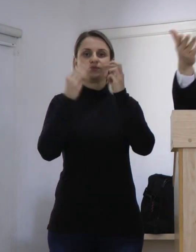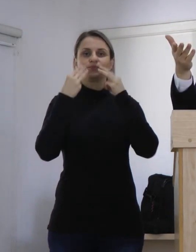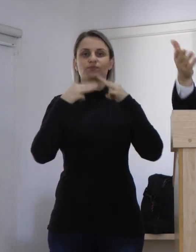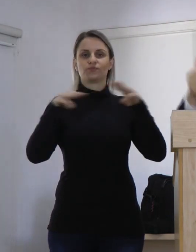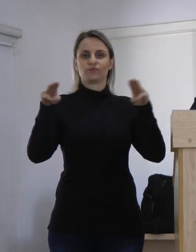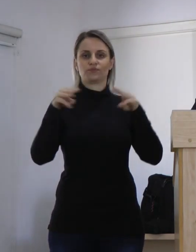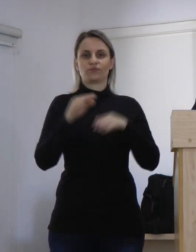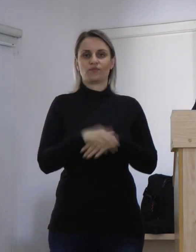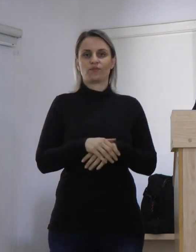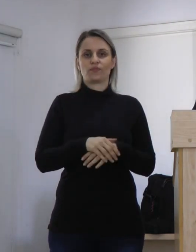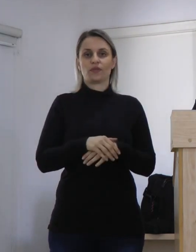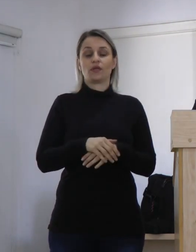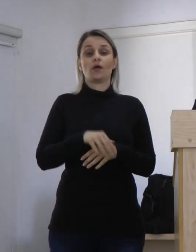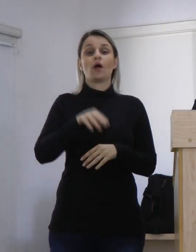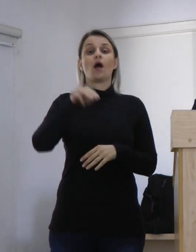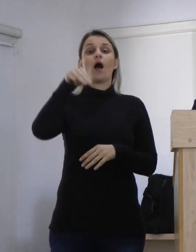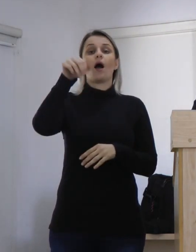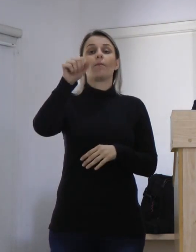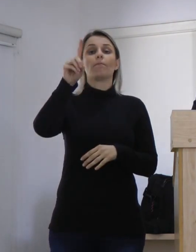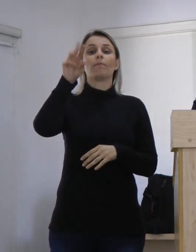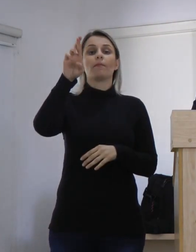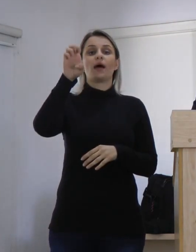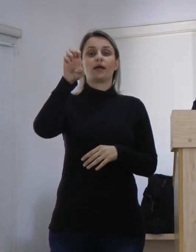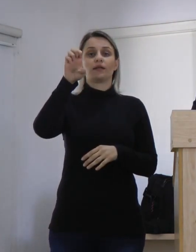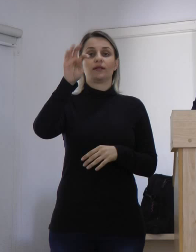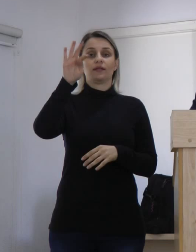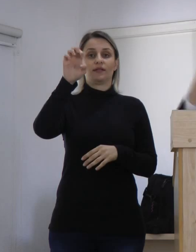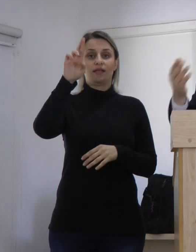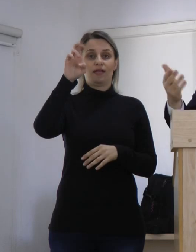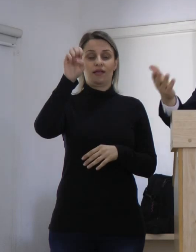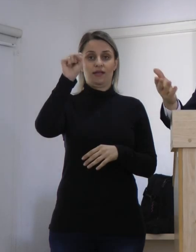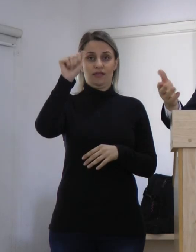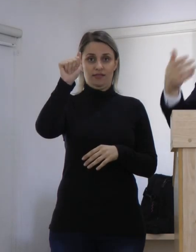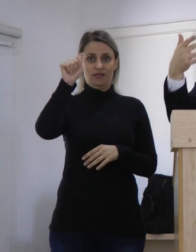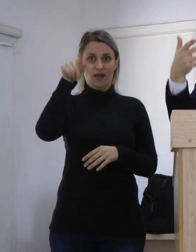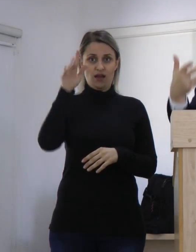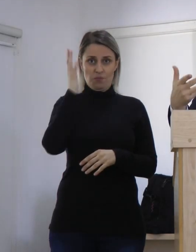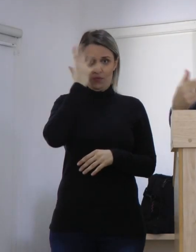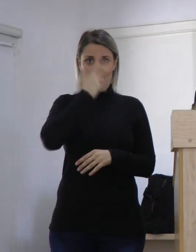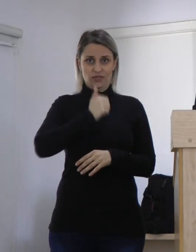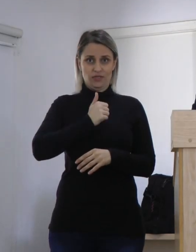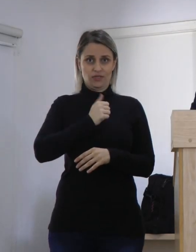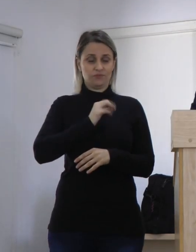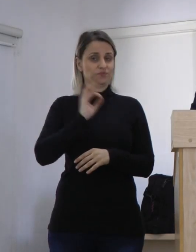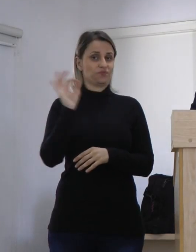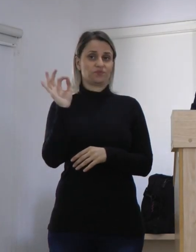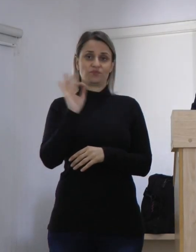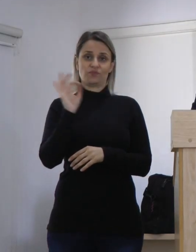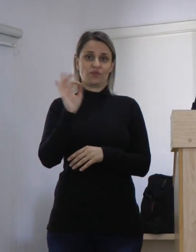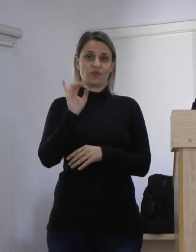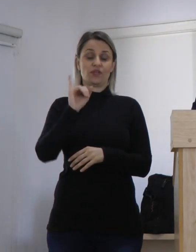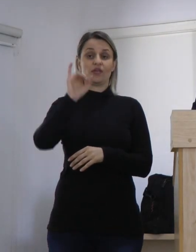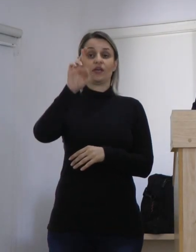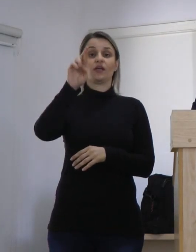de Calcutá era bonita? Não, não era bela. Irmã Dulce da Bahia era bonita?